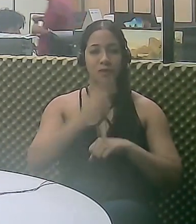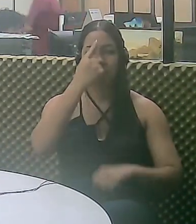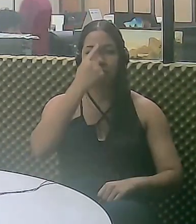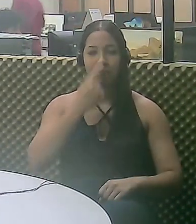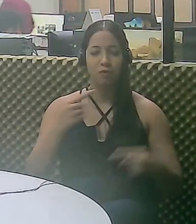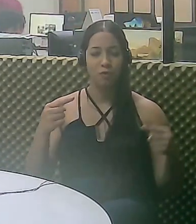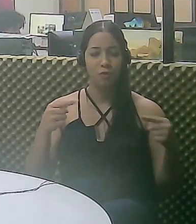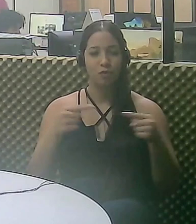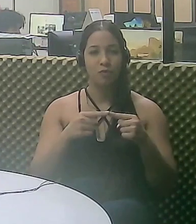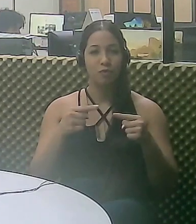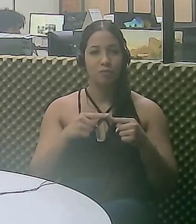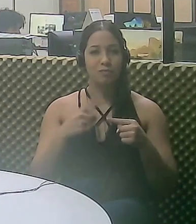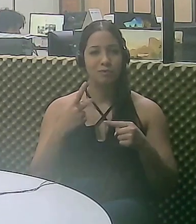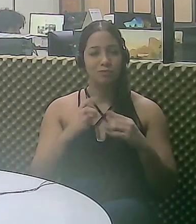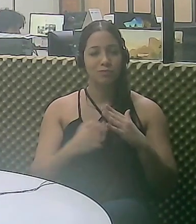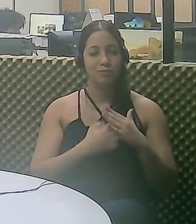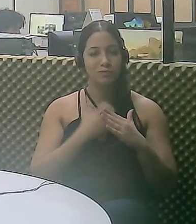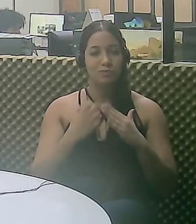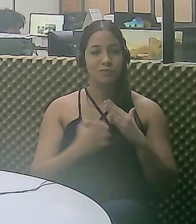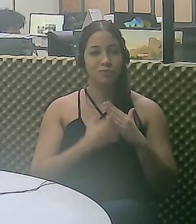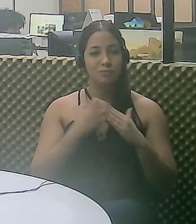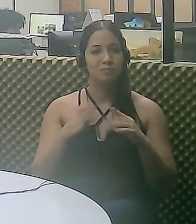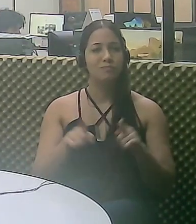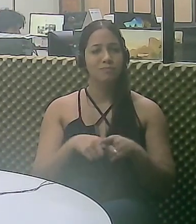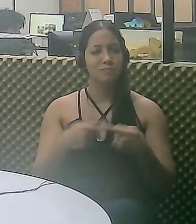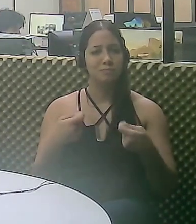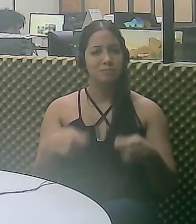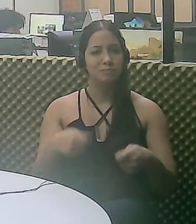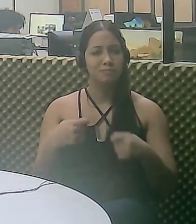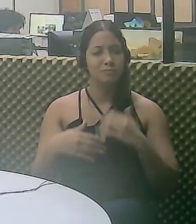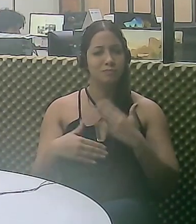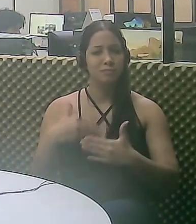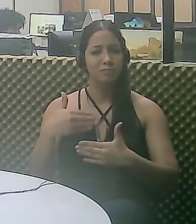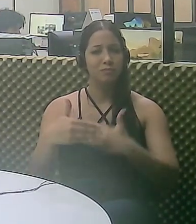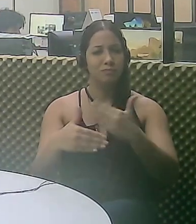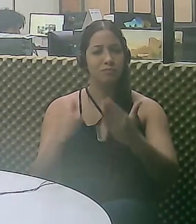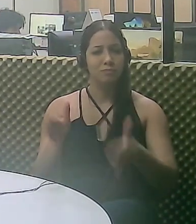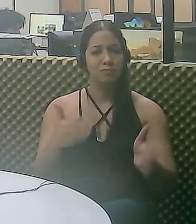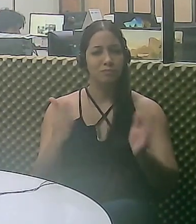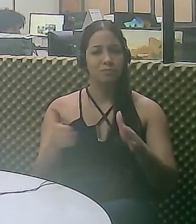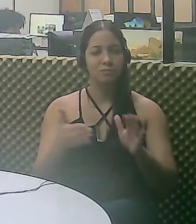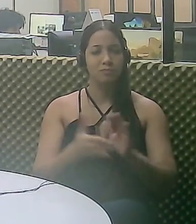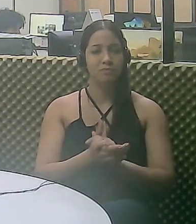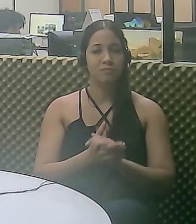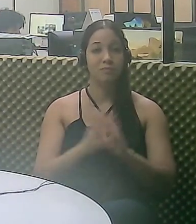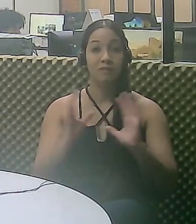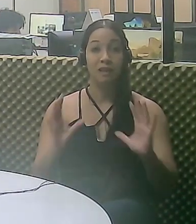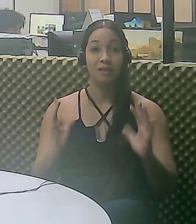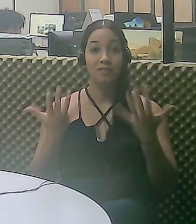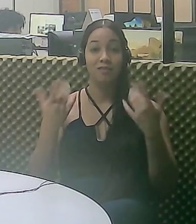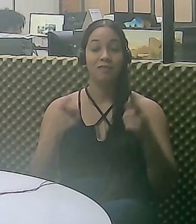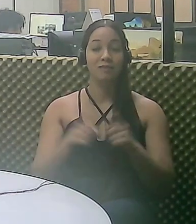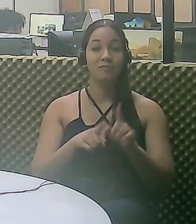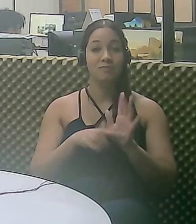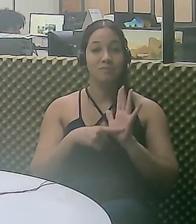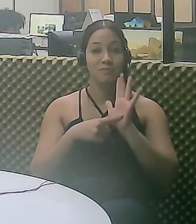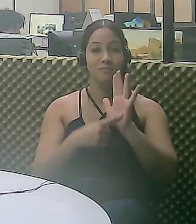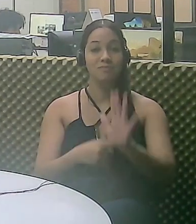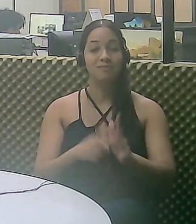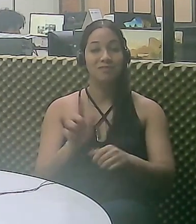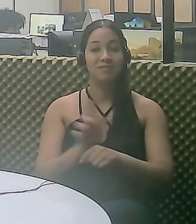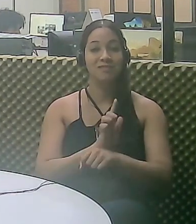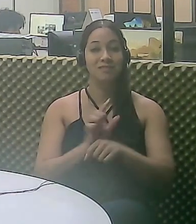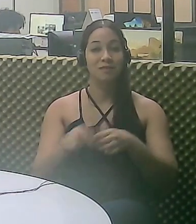adequado à sua organização e necessidades do processo produtivo. Durante o evento, também foi apresentada pela